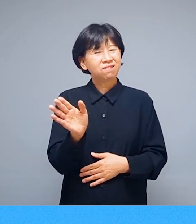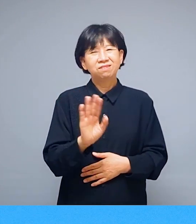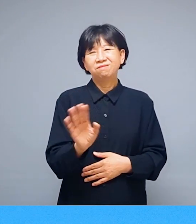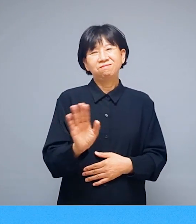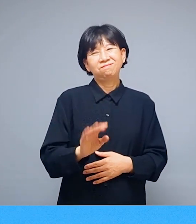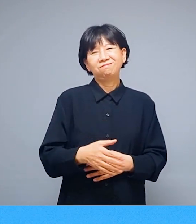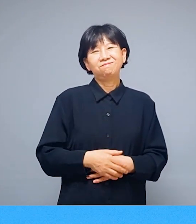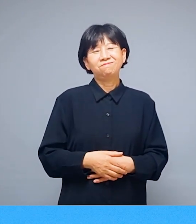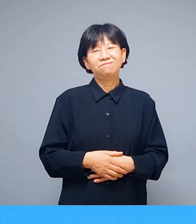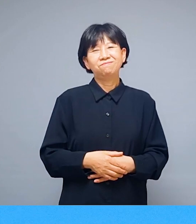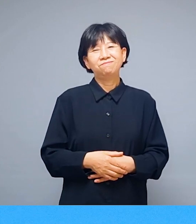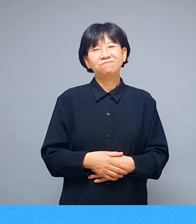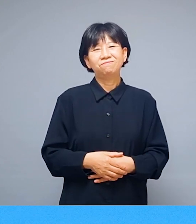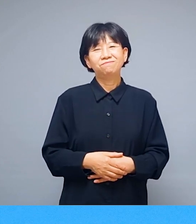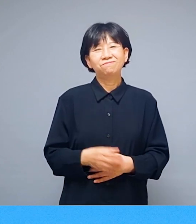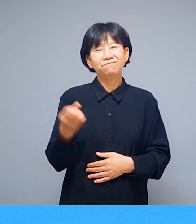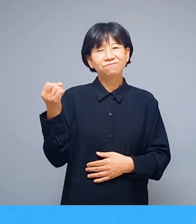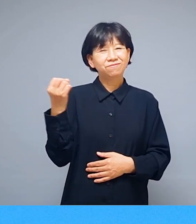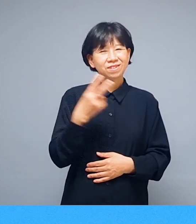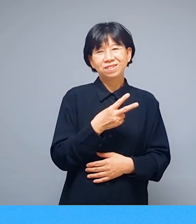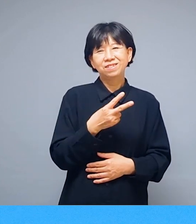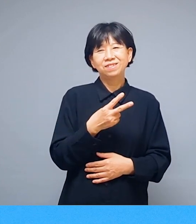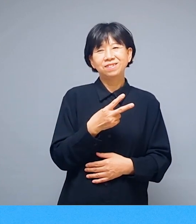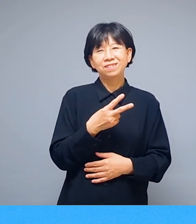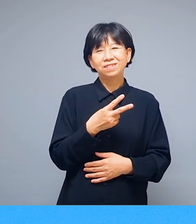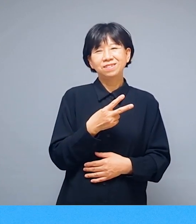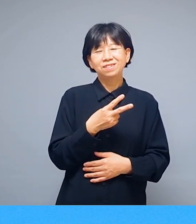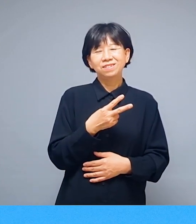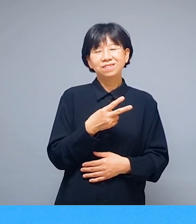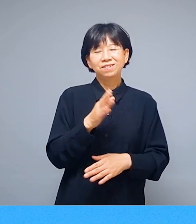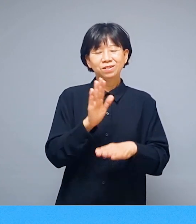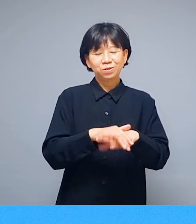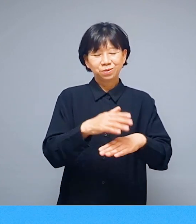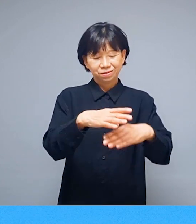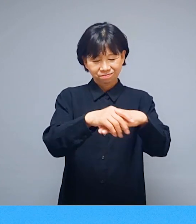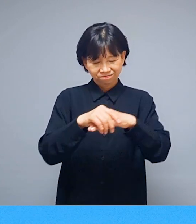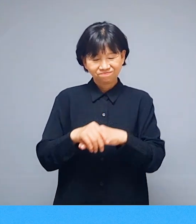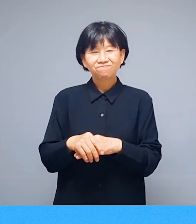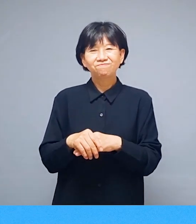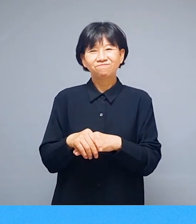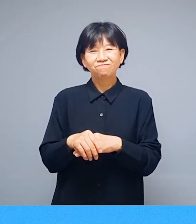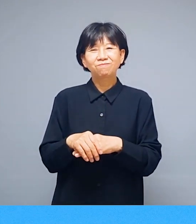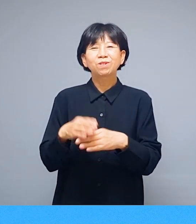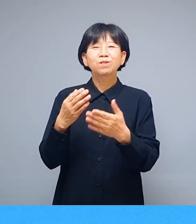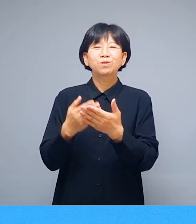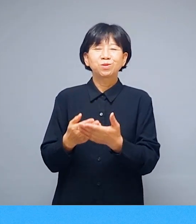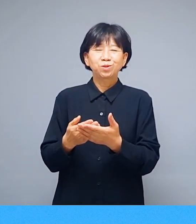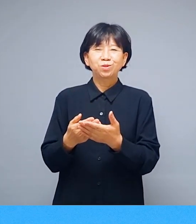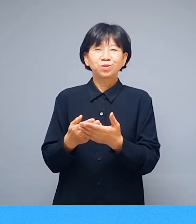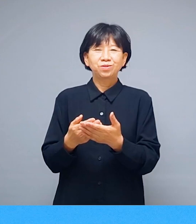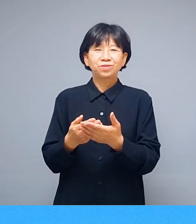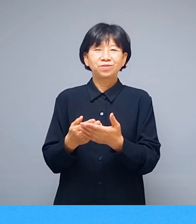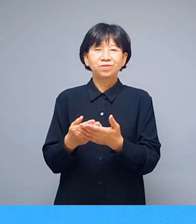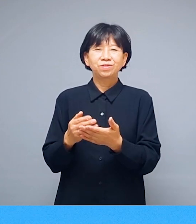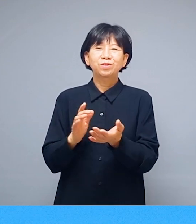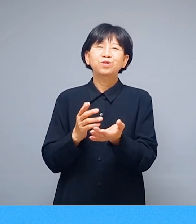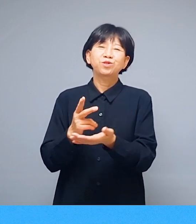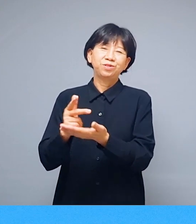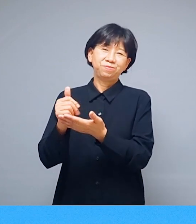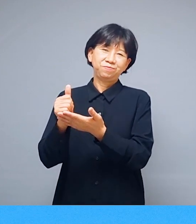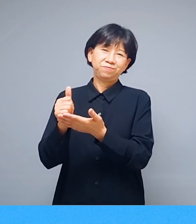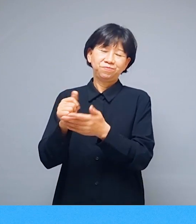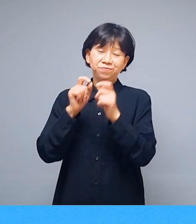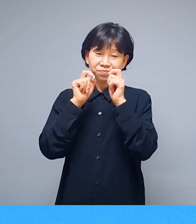아닙니다. 다시 손잡아 주시는 거죠. 다시 깨어있는 삶이 되실 수